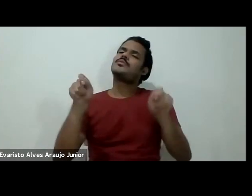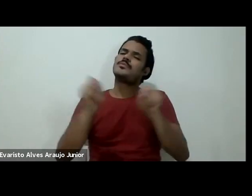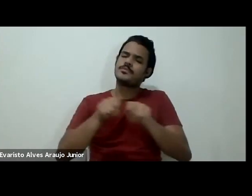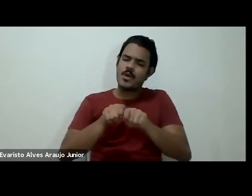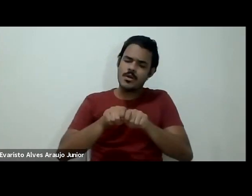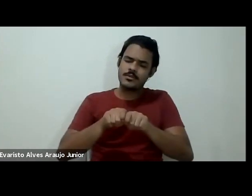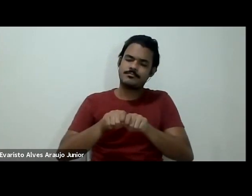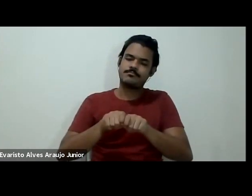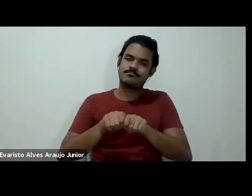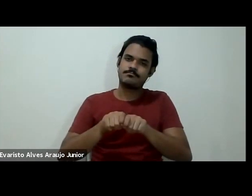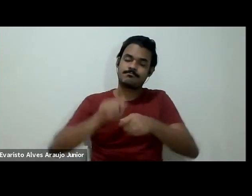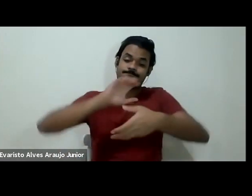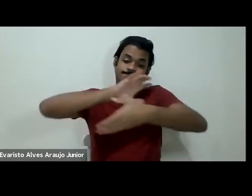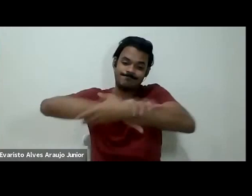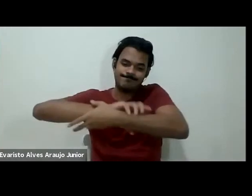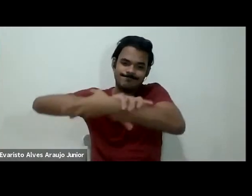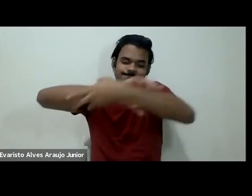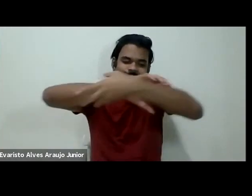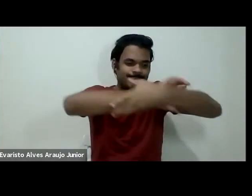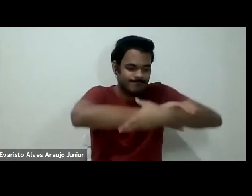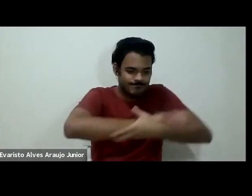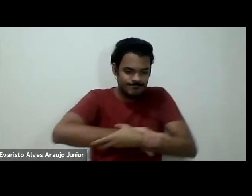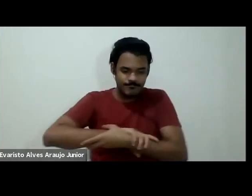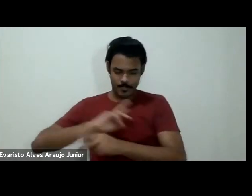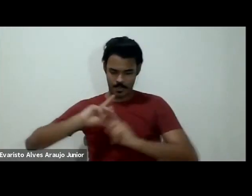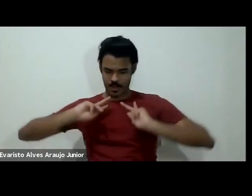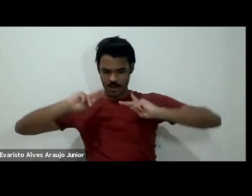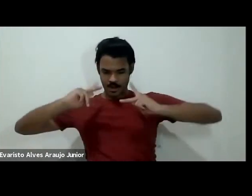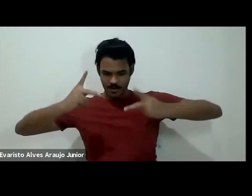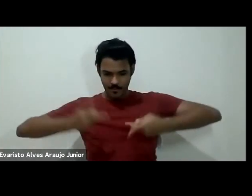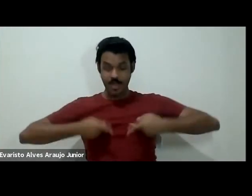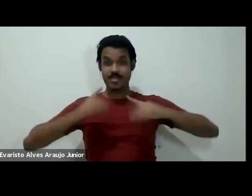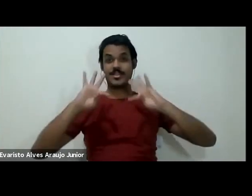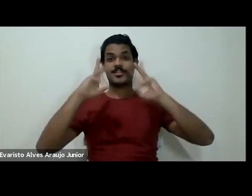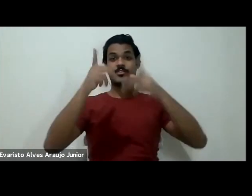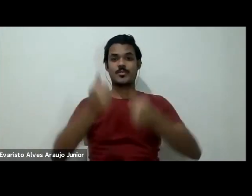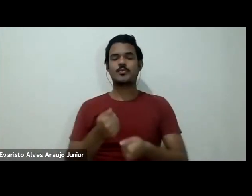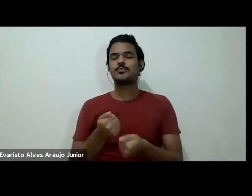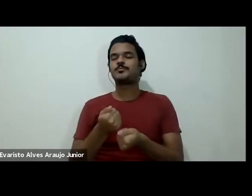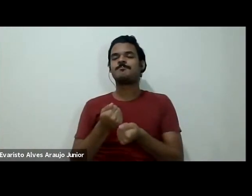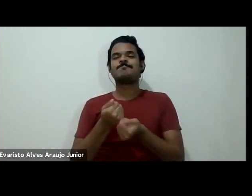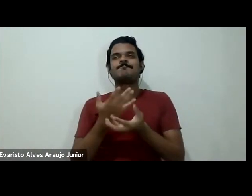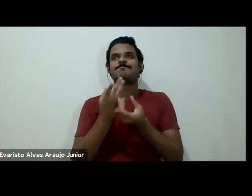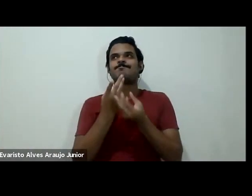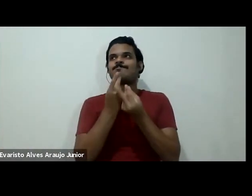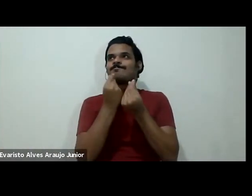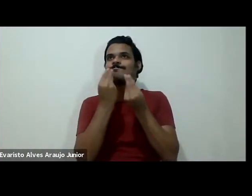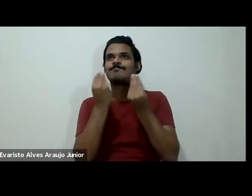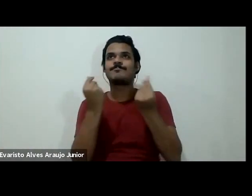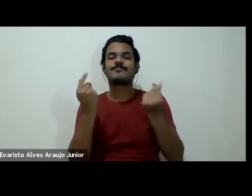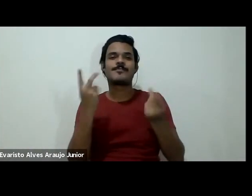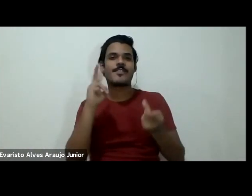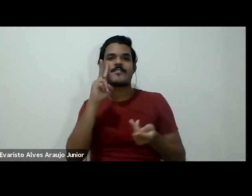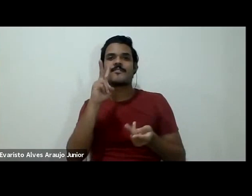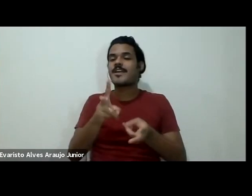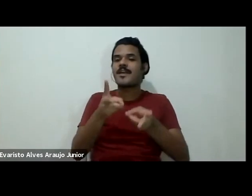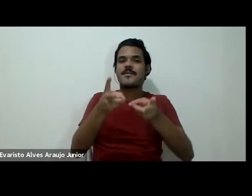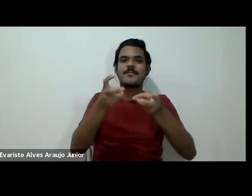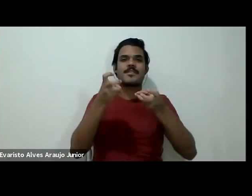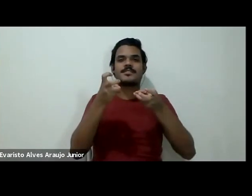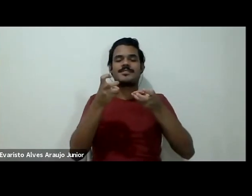irmanar no ser humano e tocar no ser humano a possibilidade de enxergar